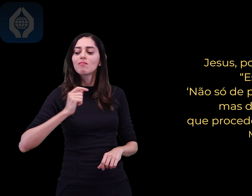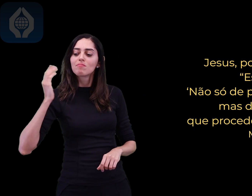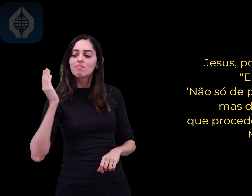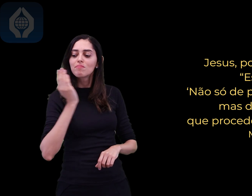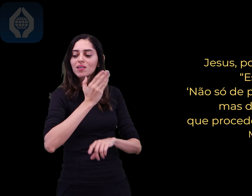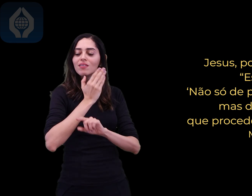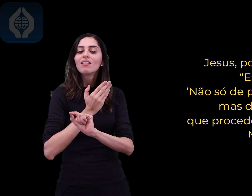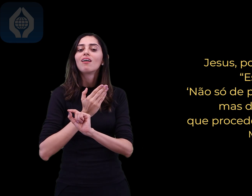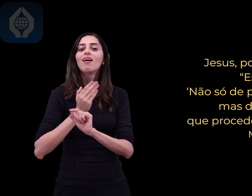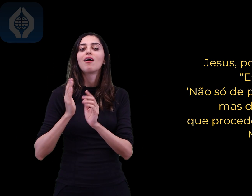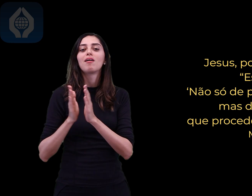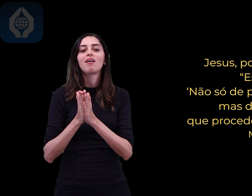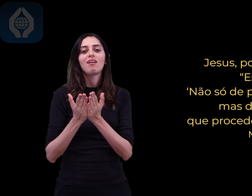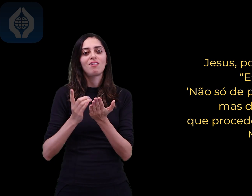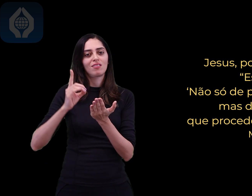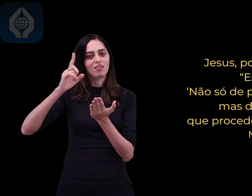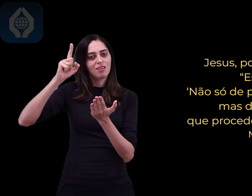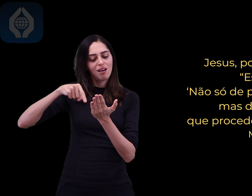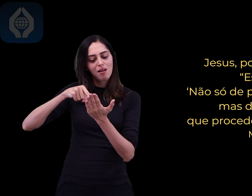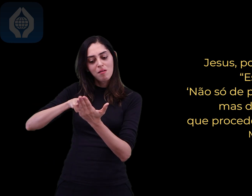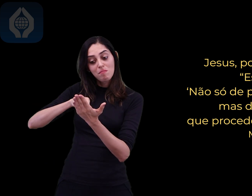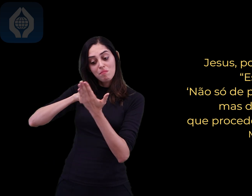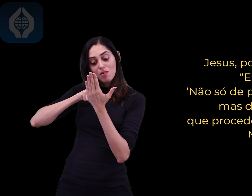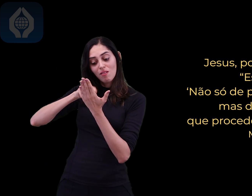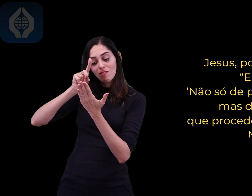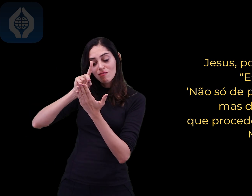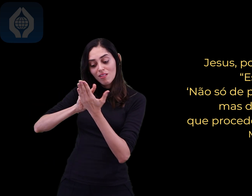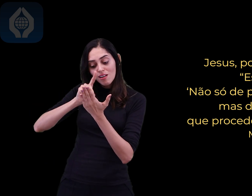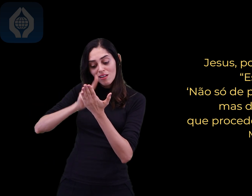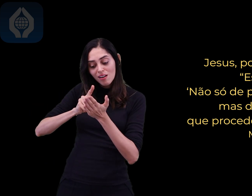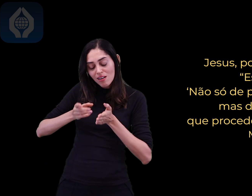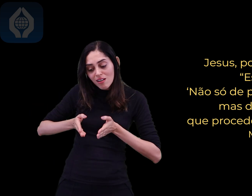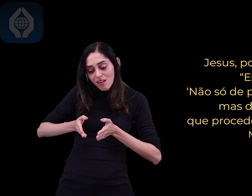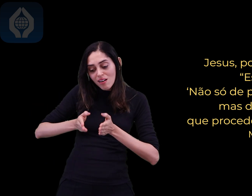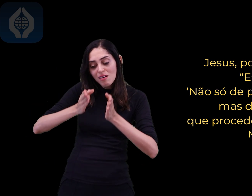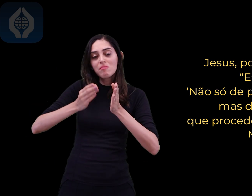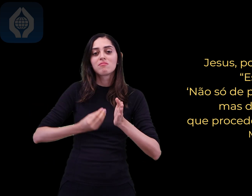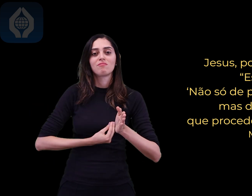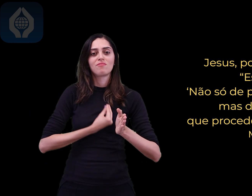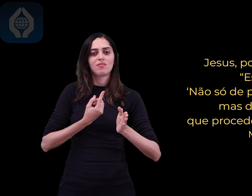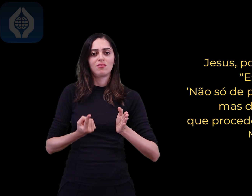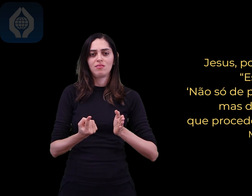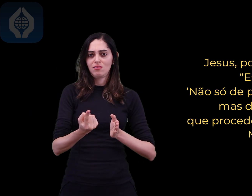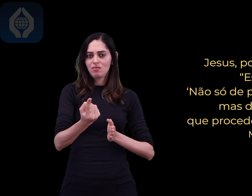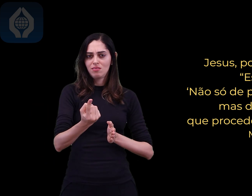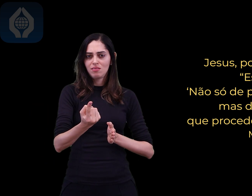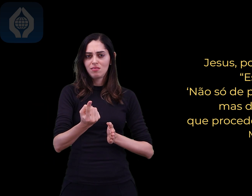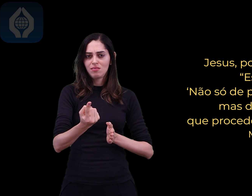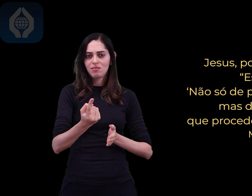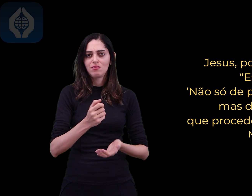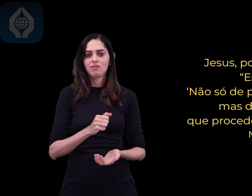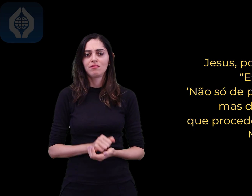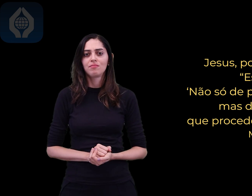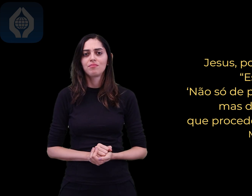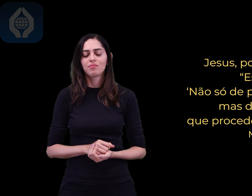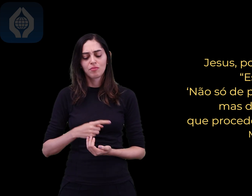alimento. Precisamos da palavra de Deus para nos mostrar a verdade e o caminho para a vida